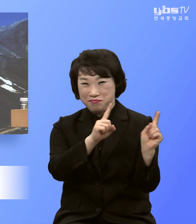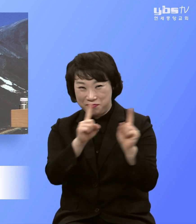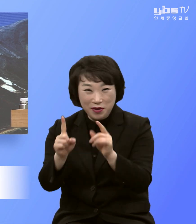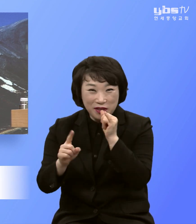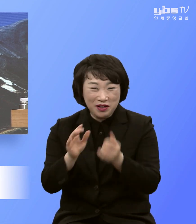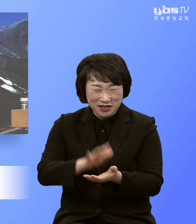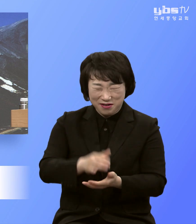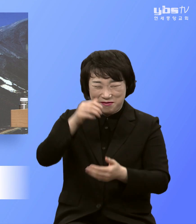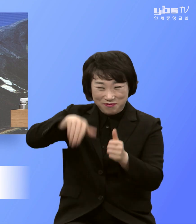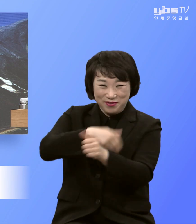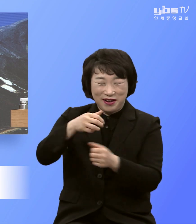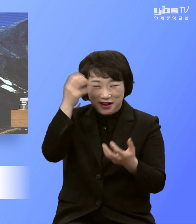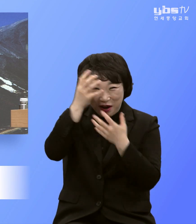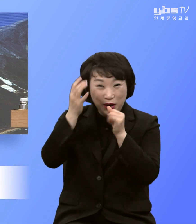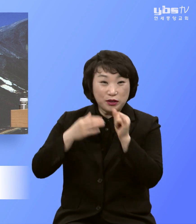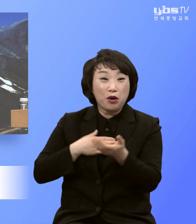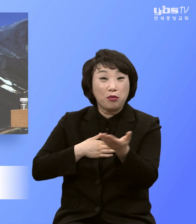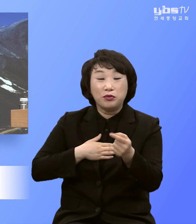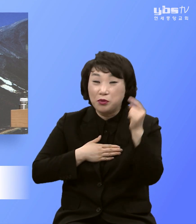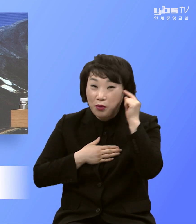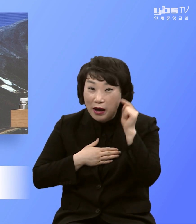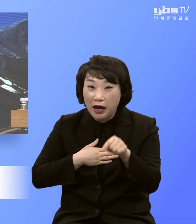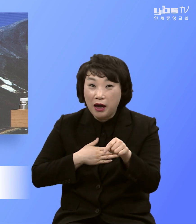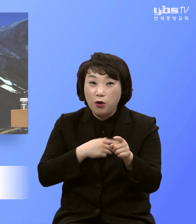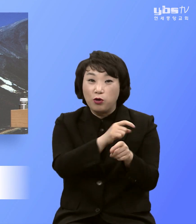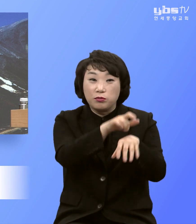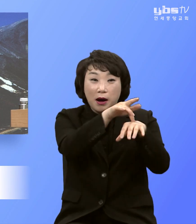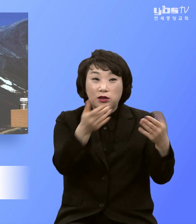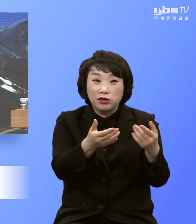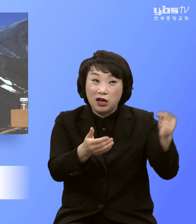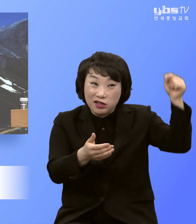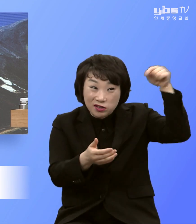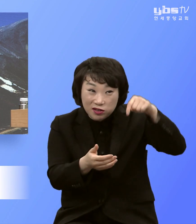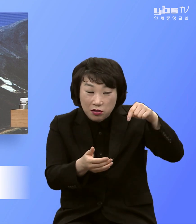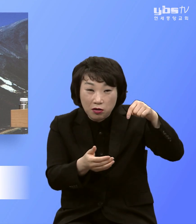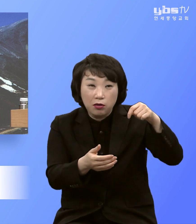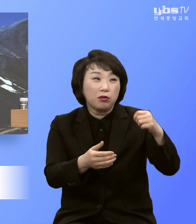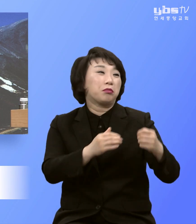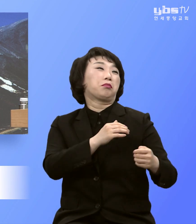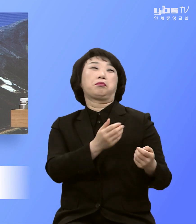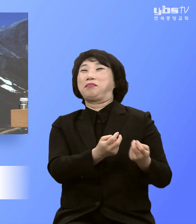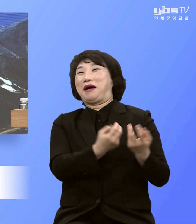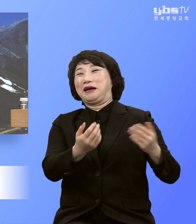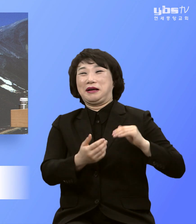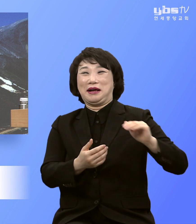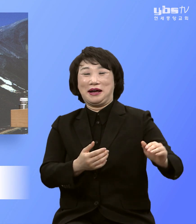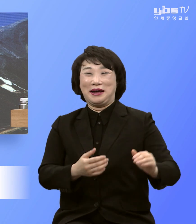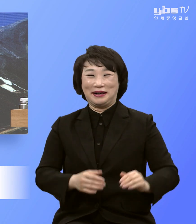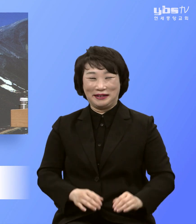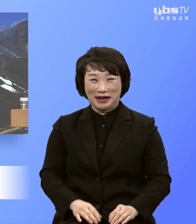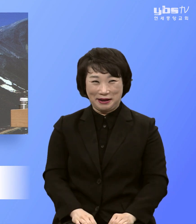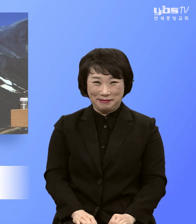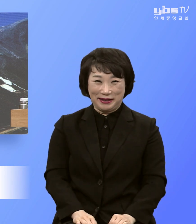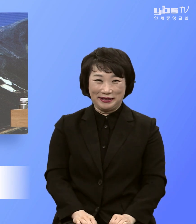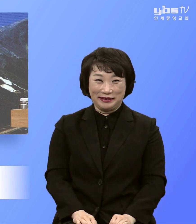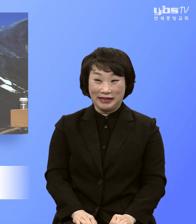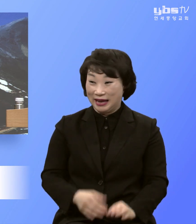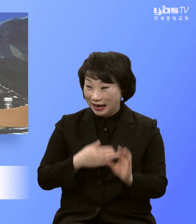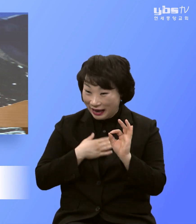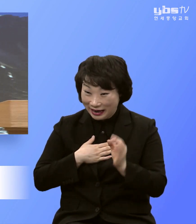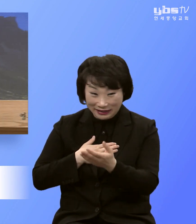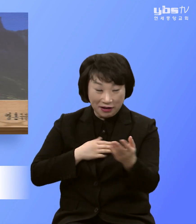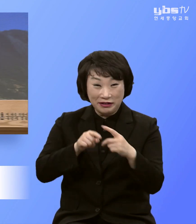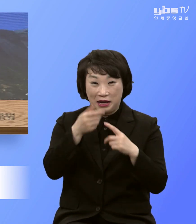나는 것은 마귀 사탄 귀신 역사가 틈타고 들어올 길이 없지 않냐 이 말이에요. 무슨